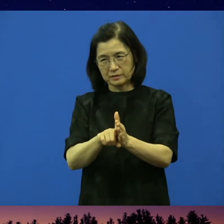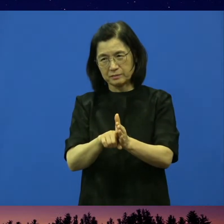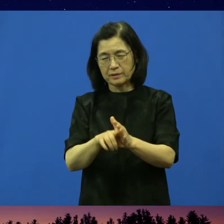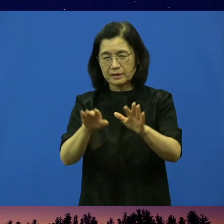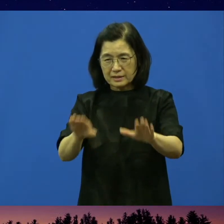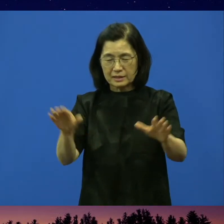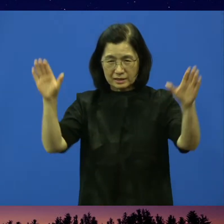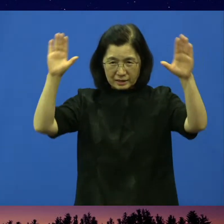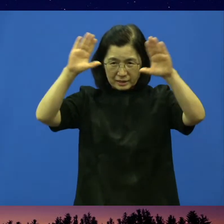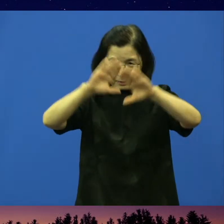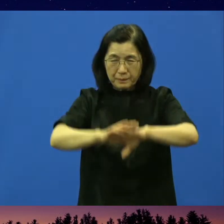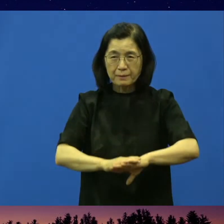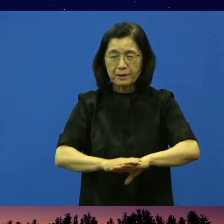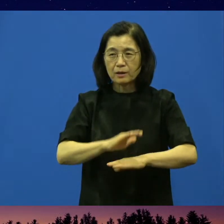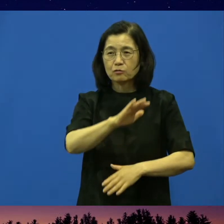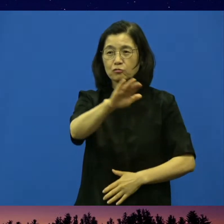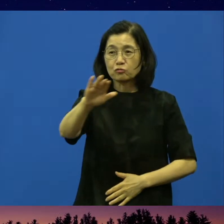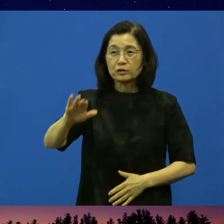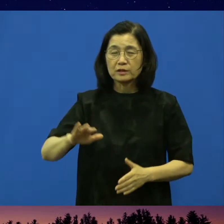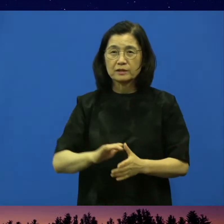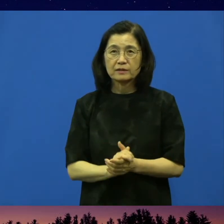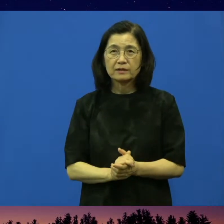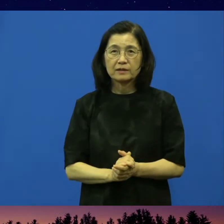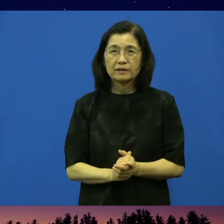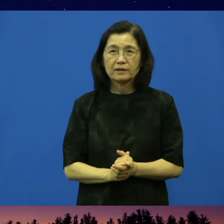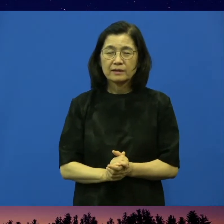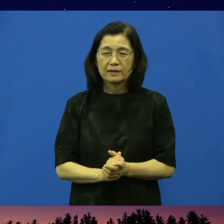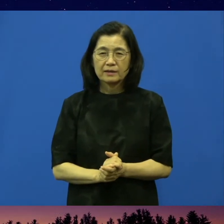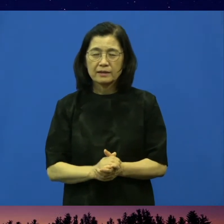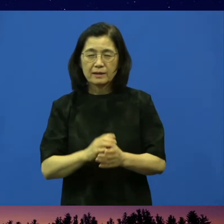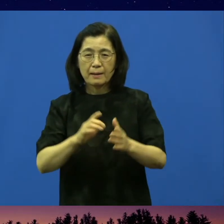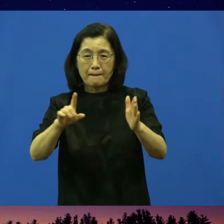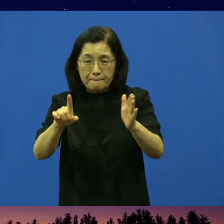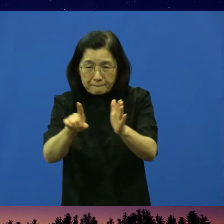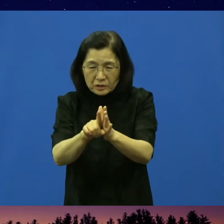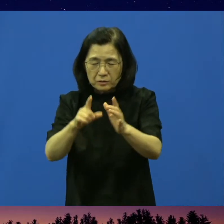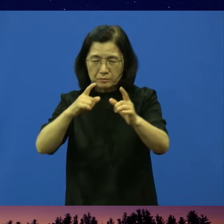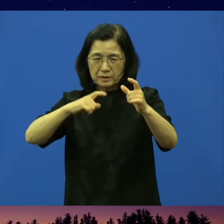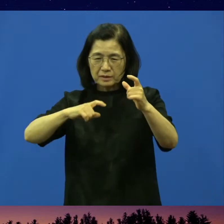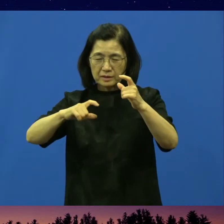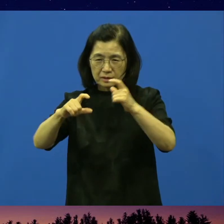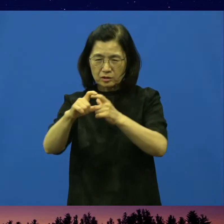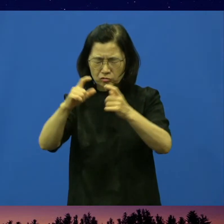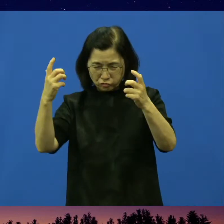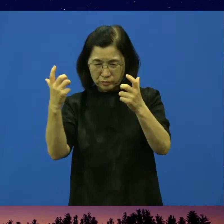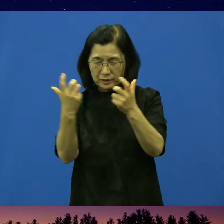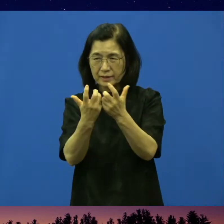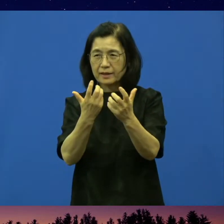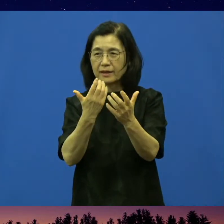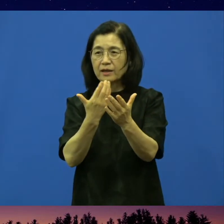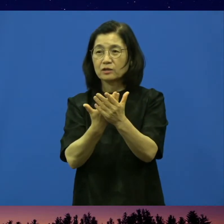이 밤에 우리 향해 그 믿음이 더 충만해지게 하여 주시옵소서.